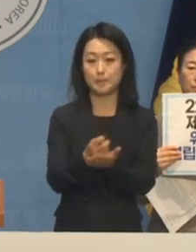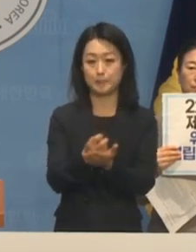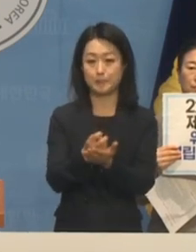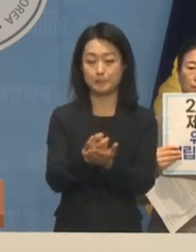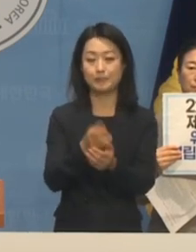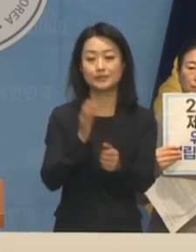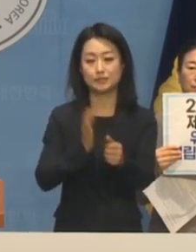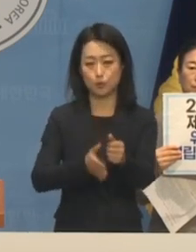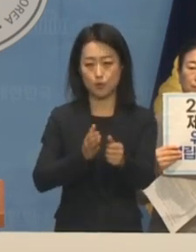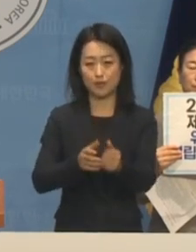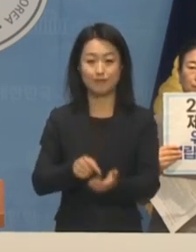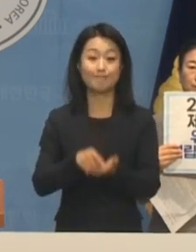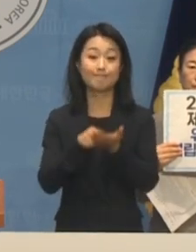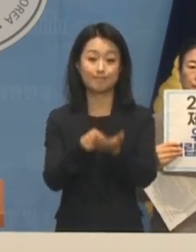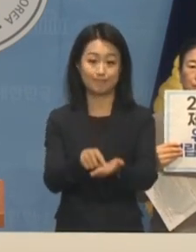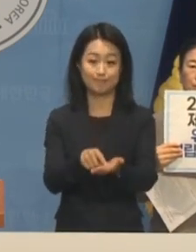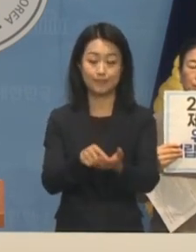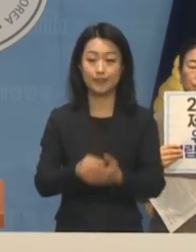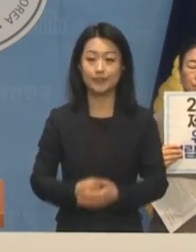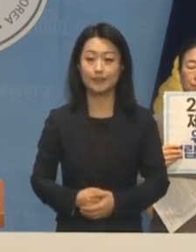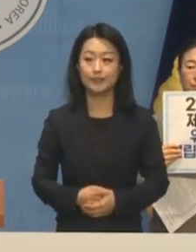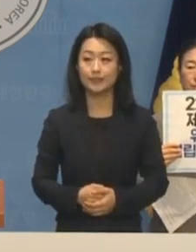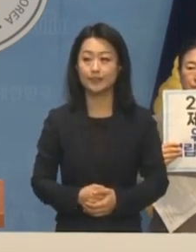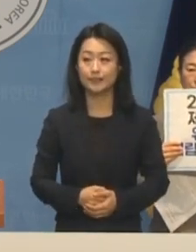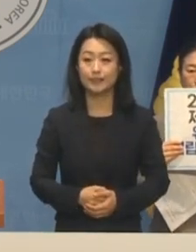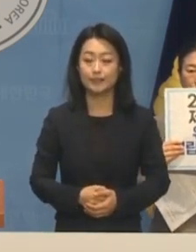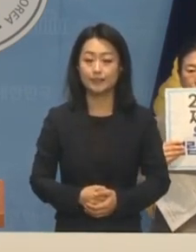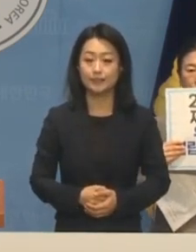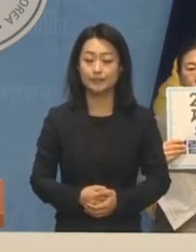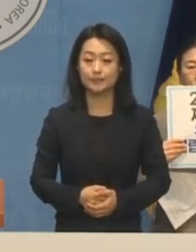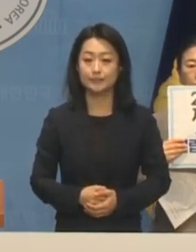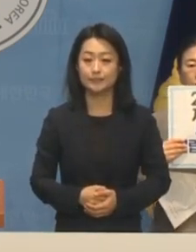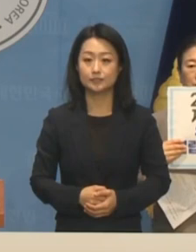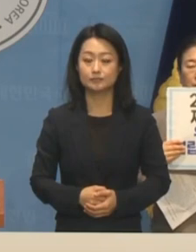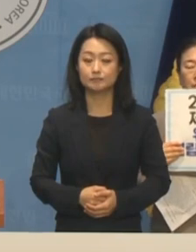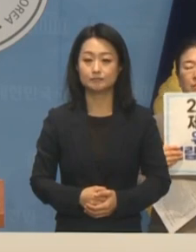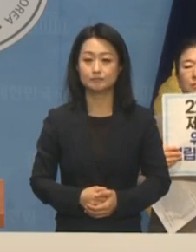입법 청원으로 설정하고 있습니다.